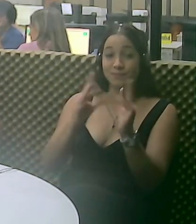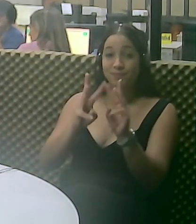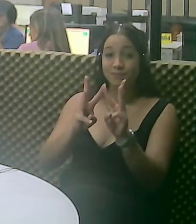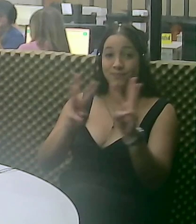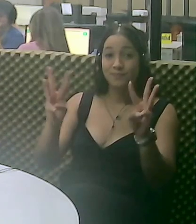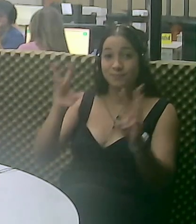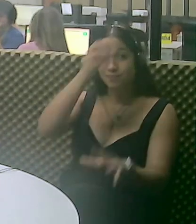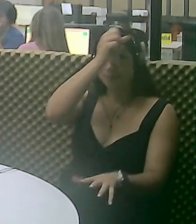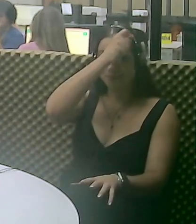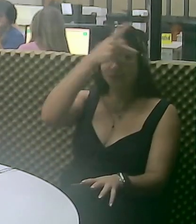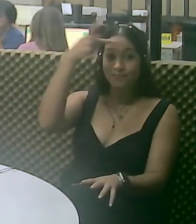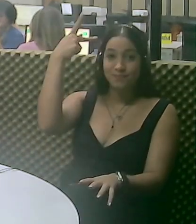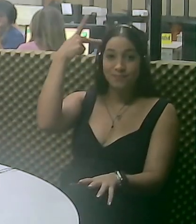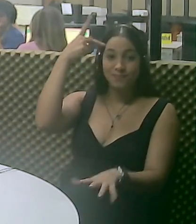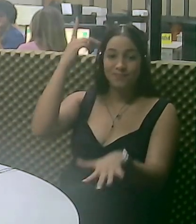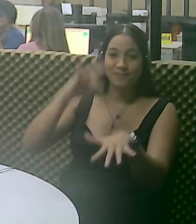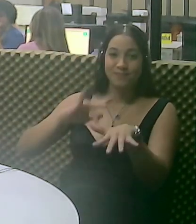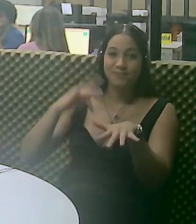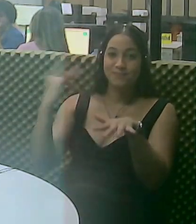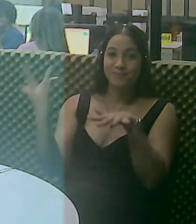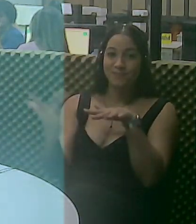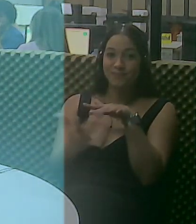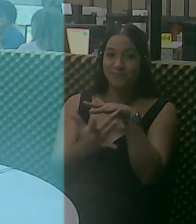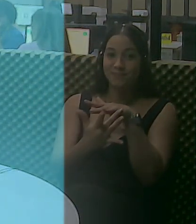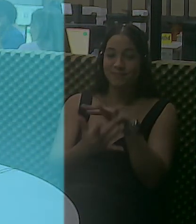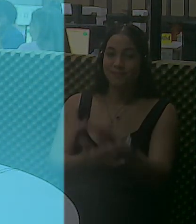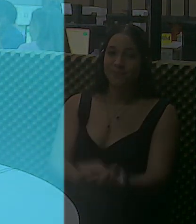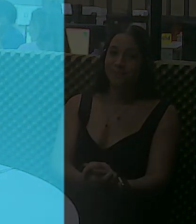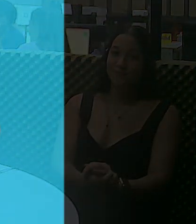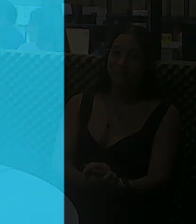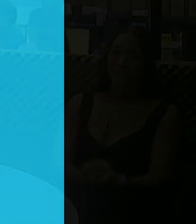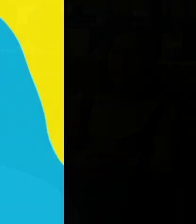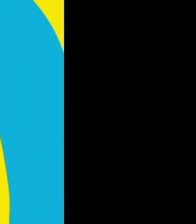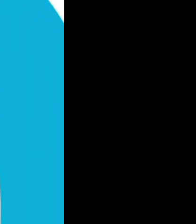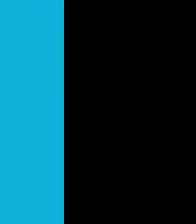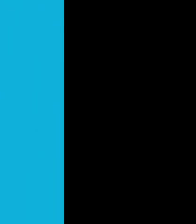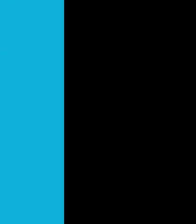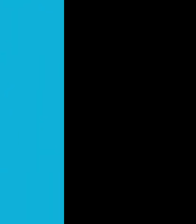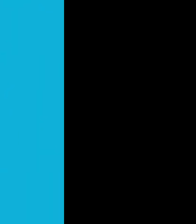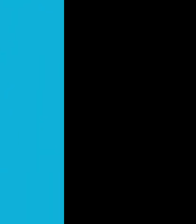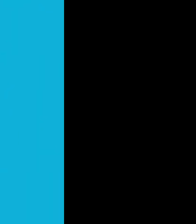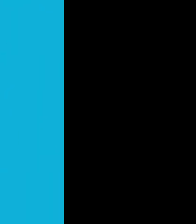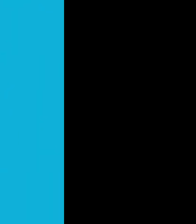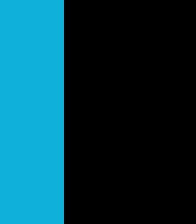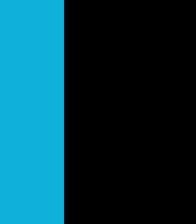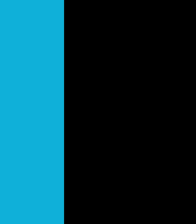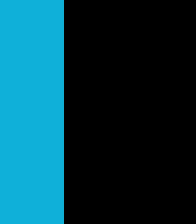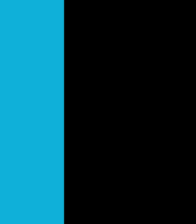Continue conosco no portal da Prefeitura e nas redes sociais.